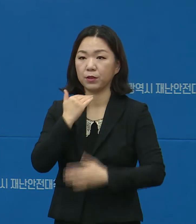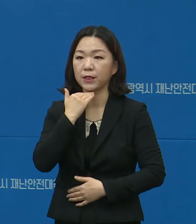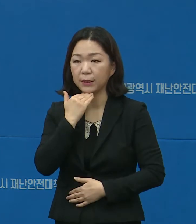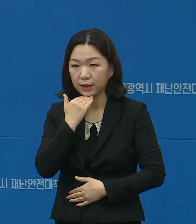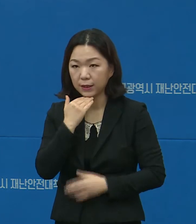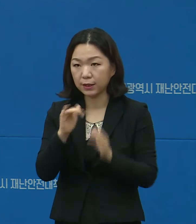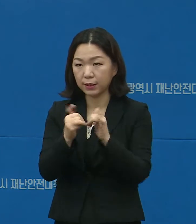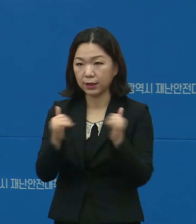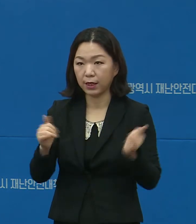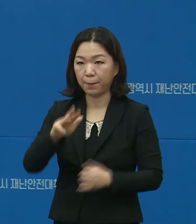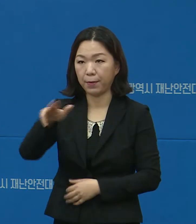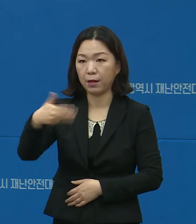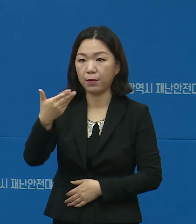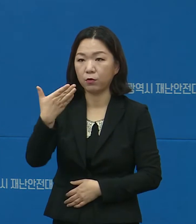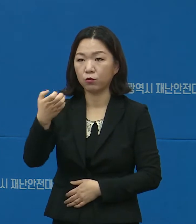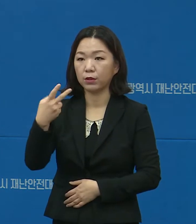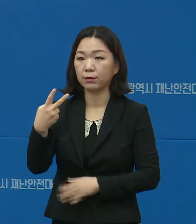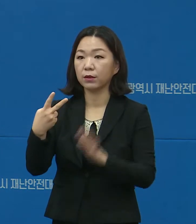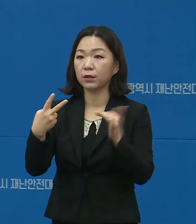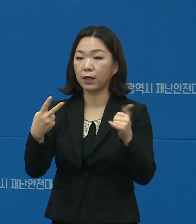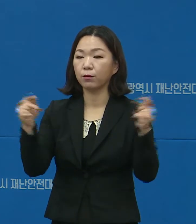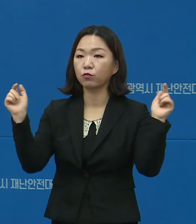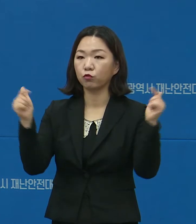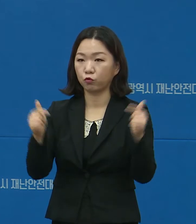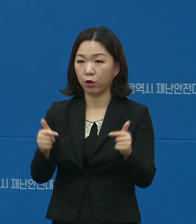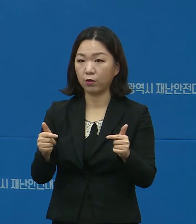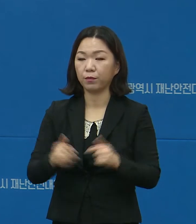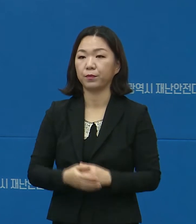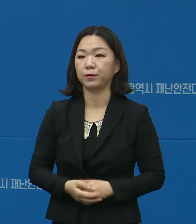환자는 892명으로 줄었습니다.